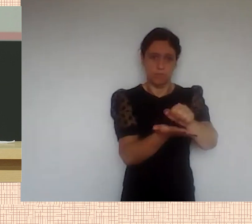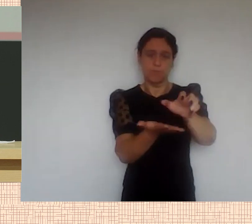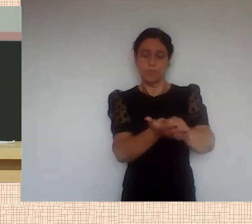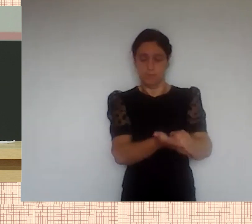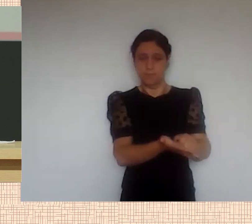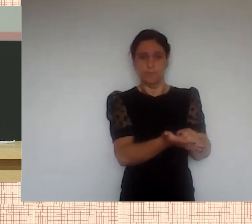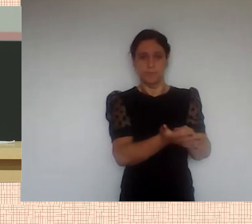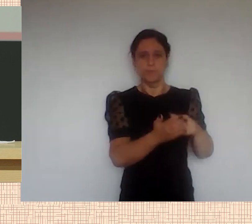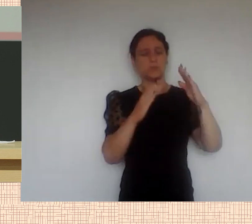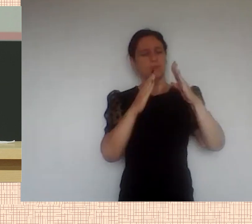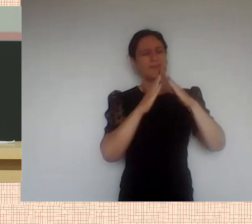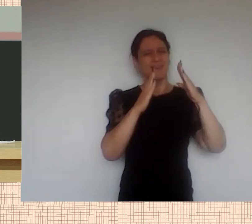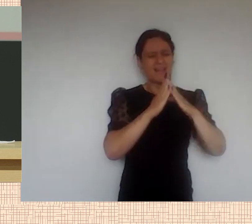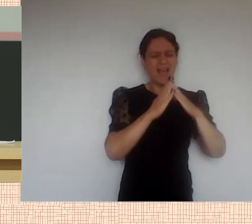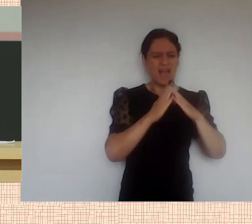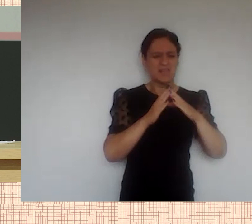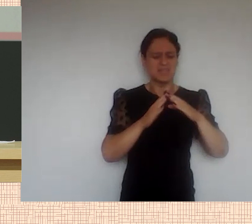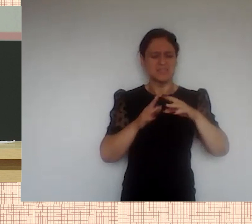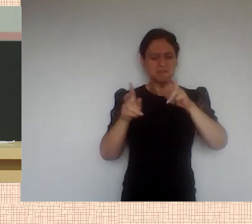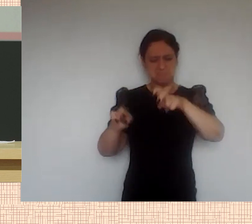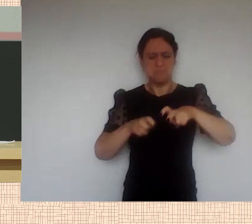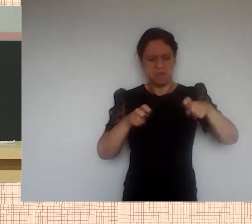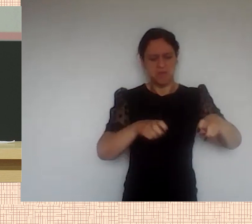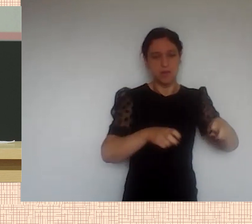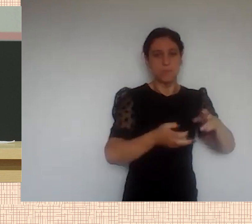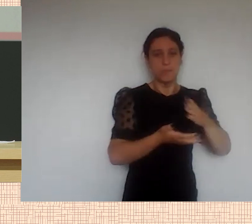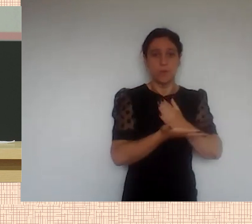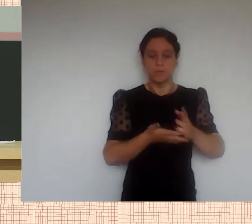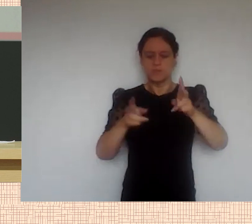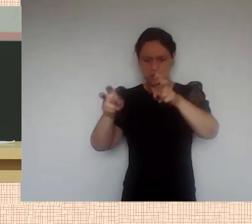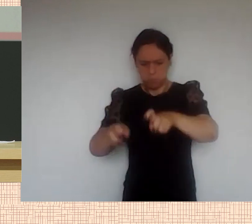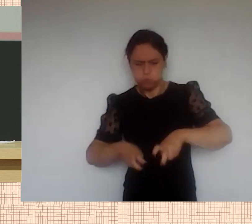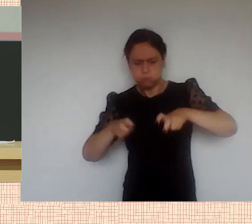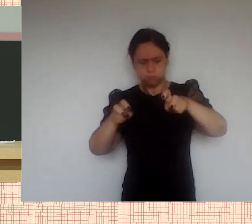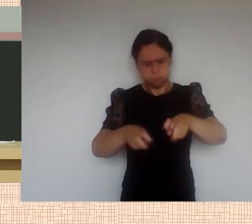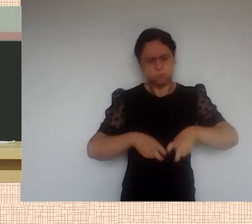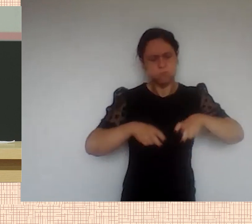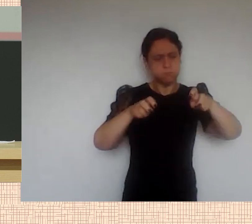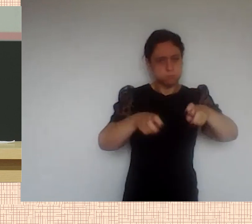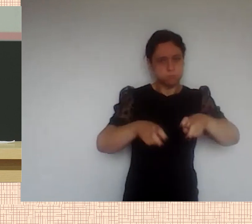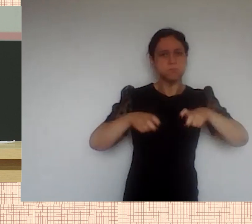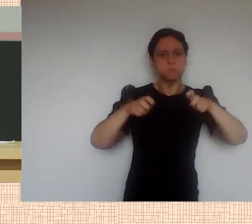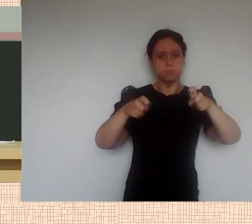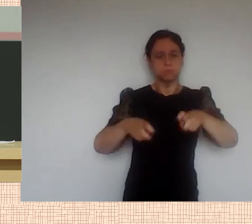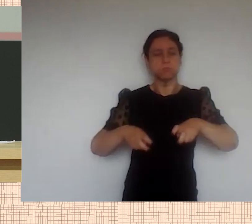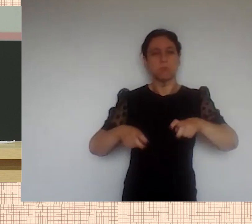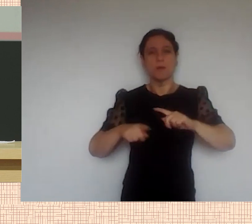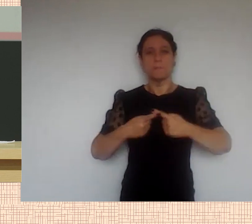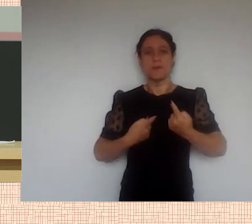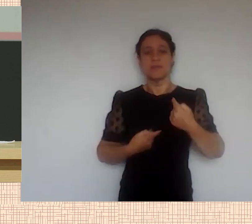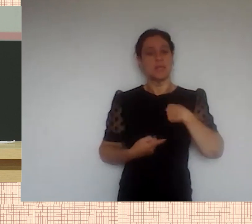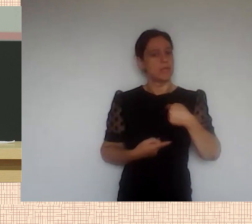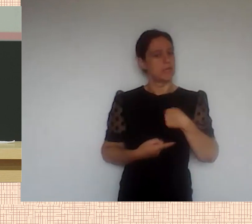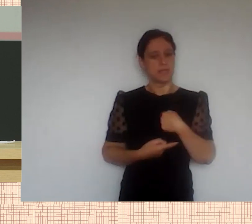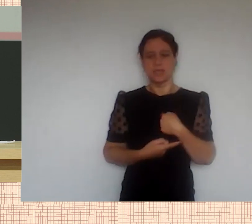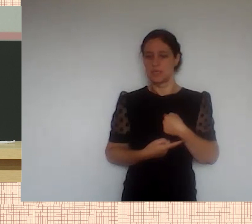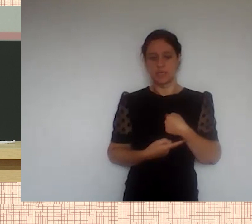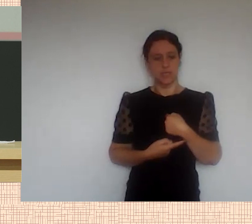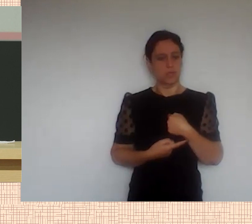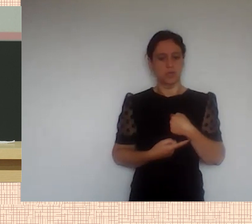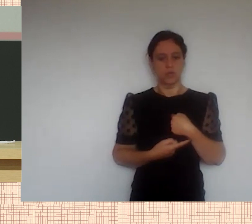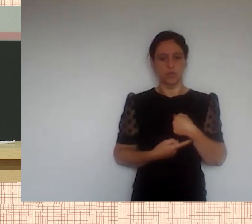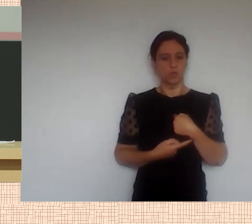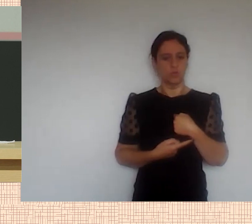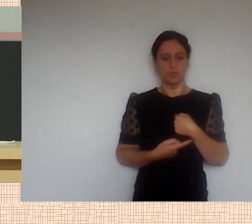tomar posse das casas, dos campos, e vocês vão começar a lavrar o campo, trabalhar no campo. Mas